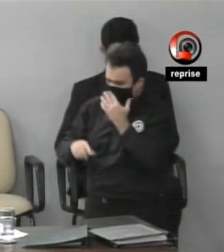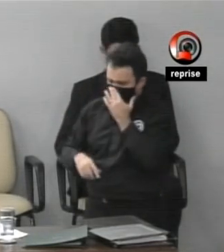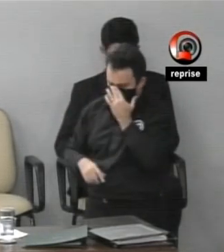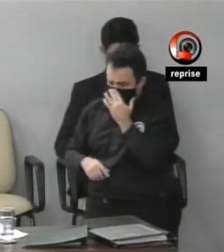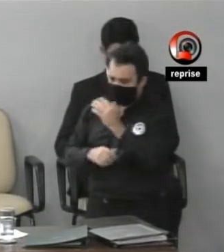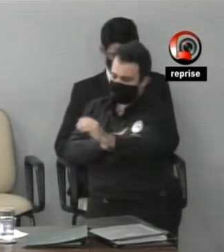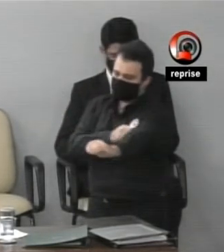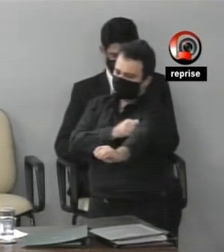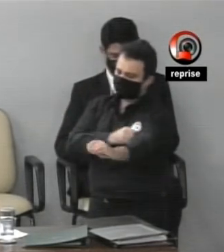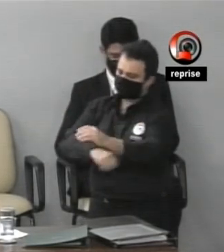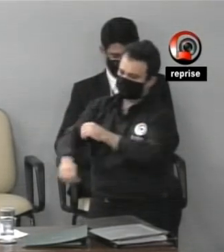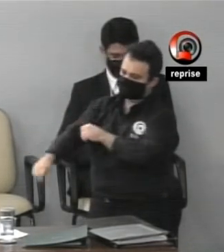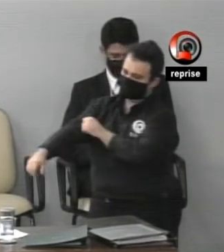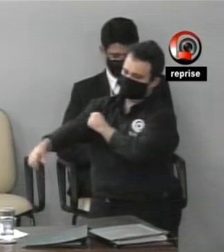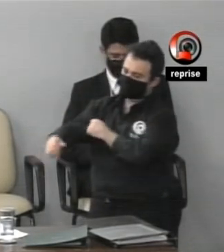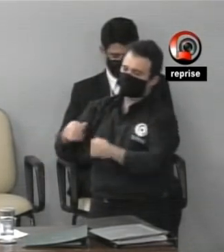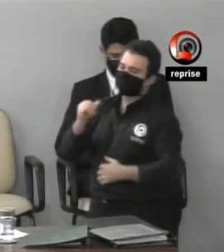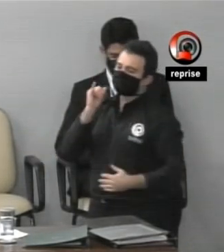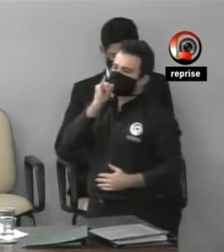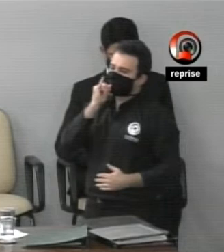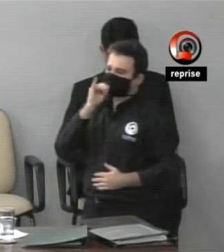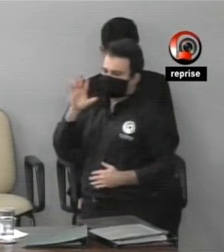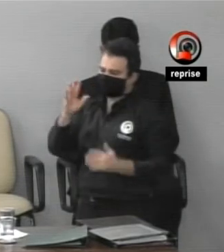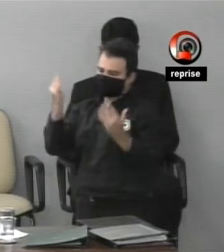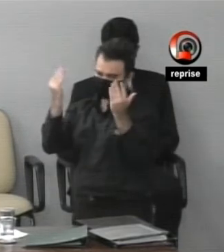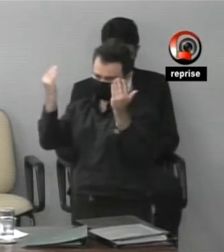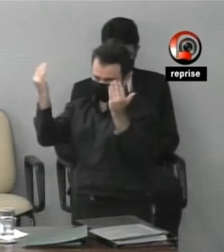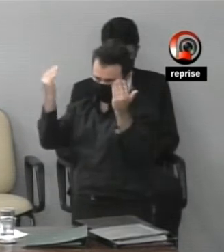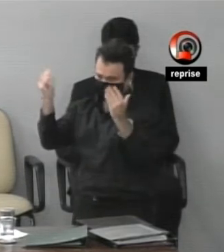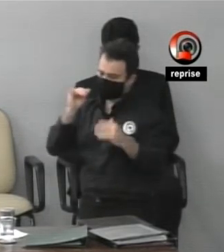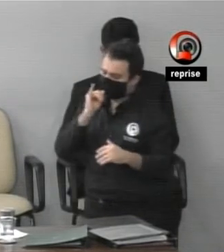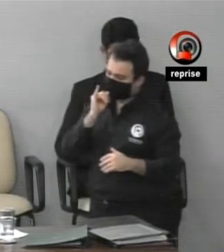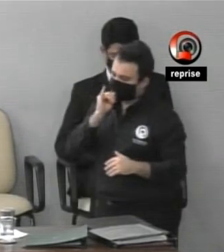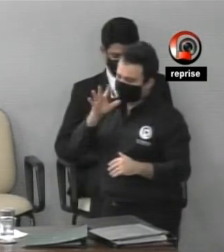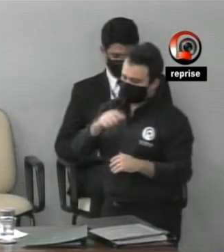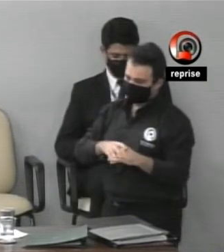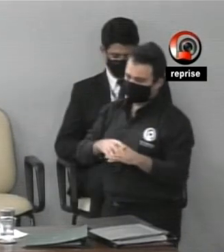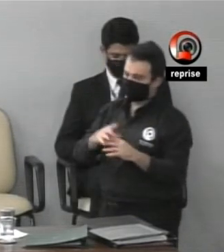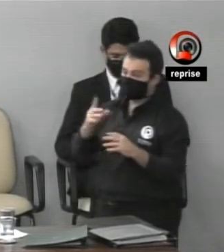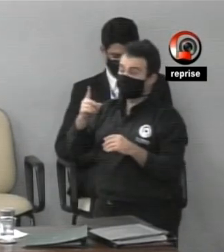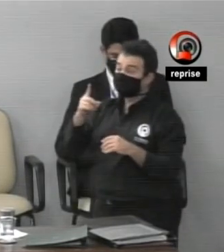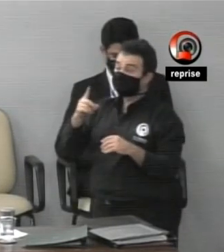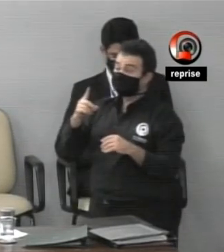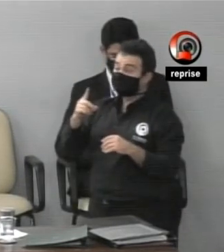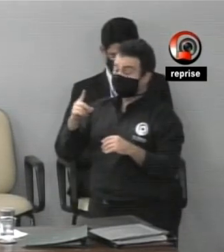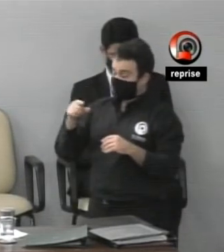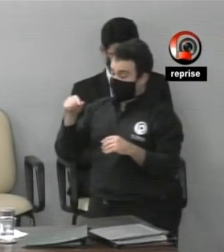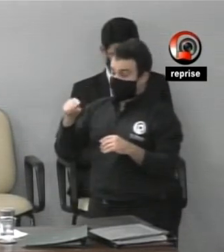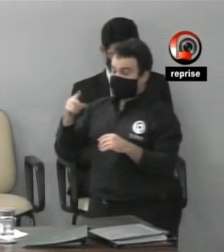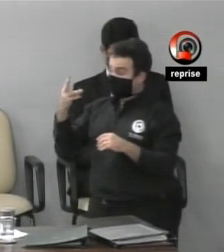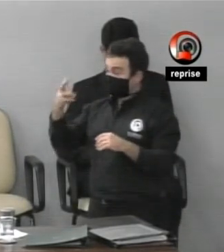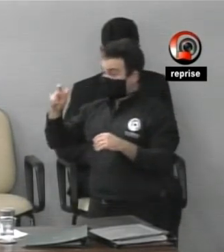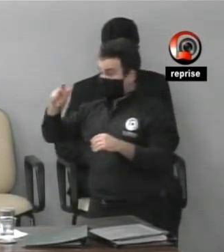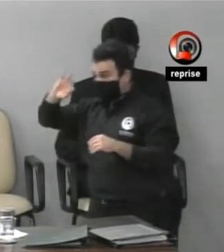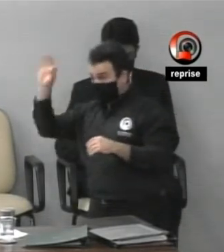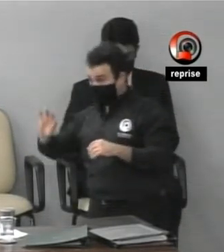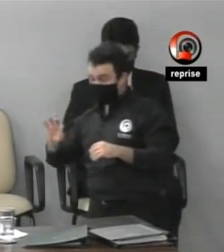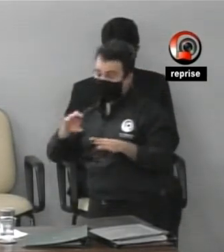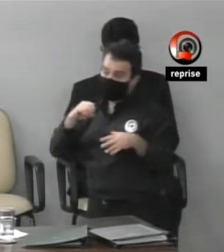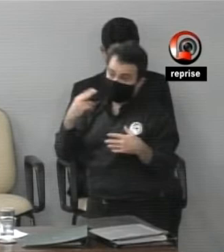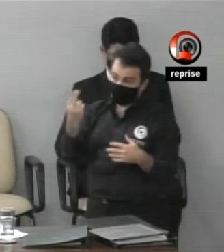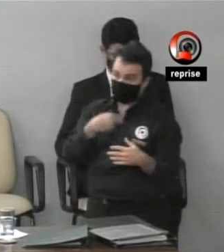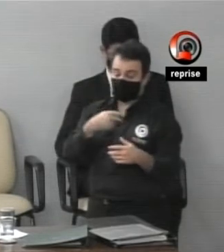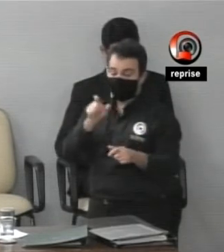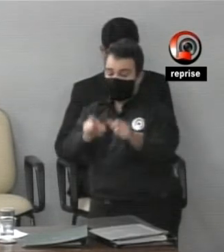uma dízima, né, a gente dividir esse número de 100%, nós conseguiríamos atender 100% escalonadamente, se todo mundo atender, ou seja, eu